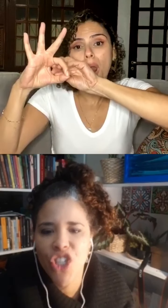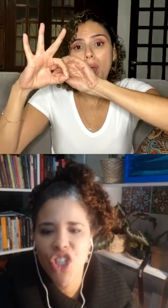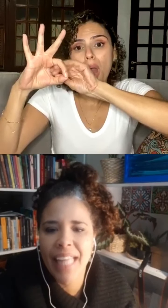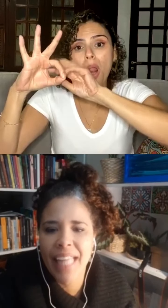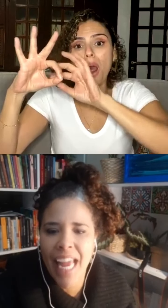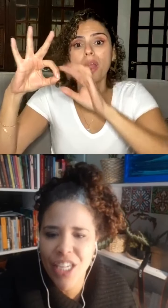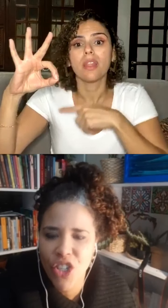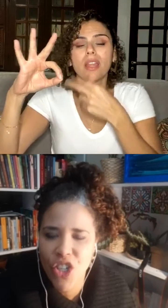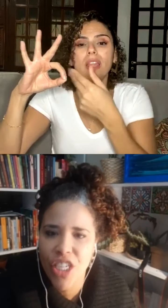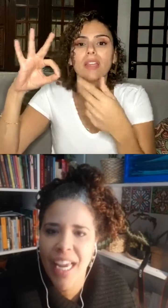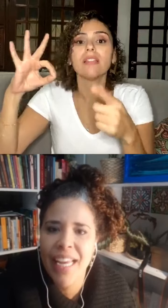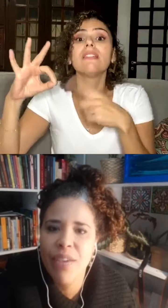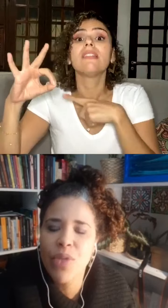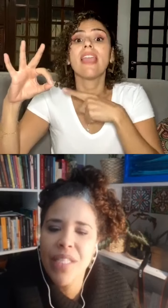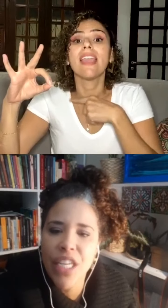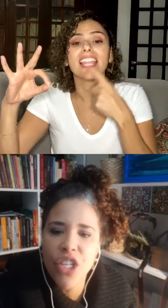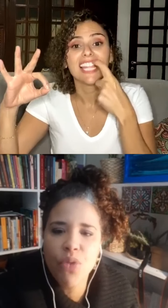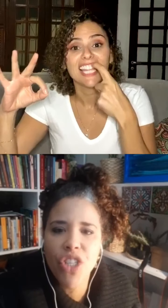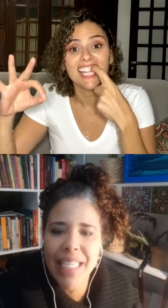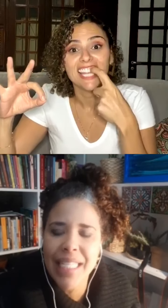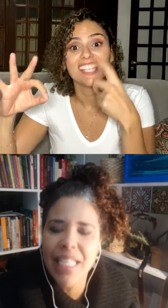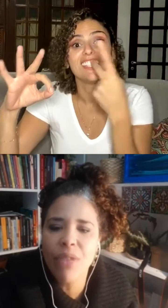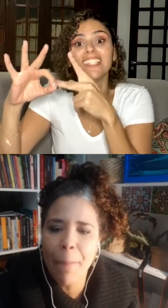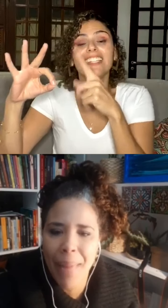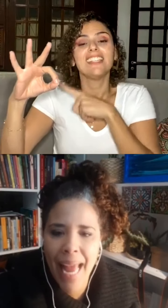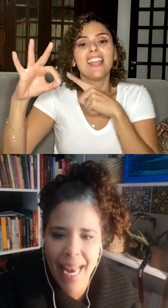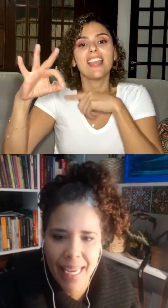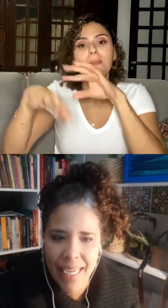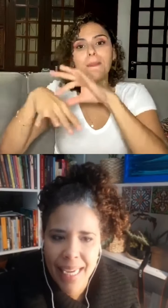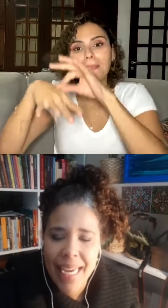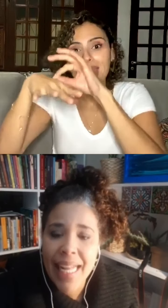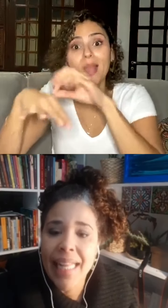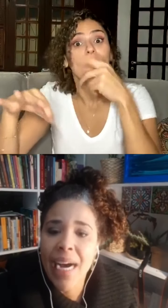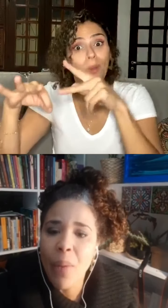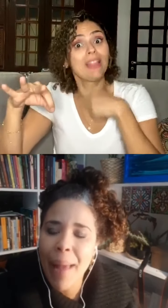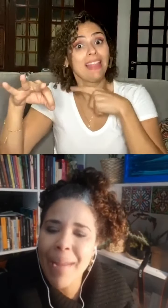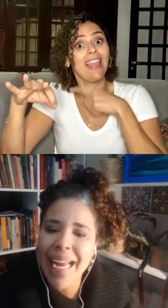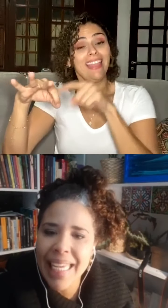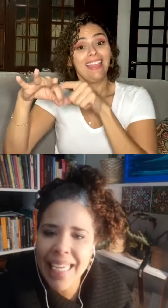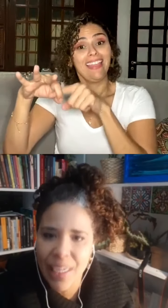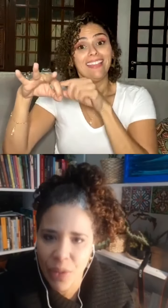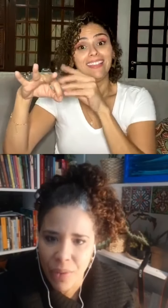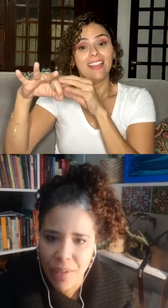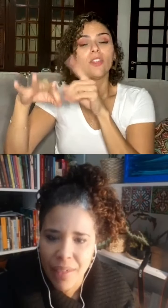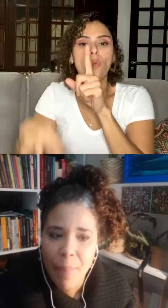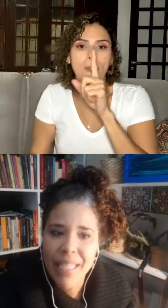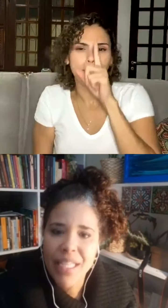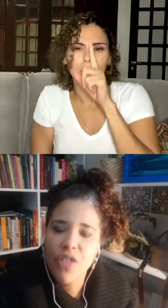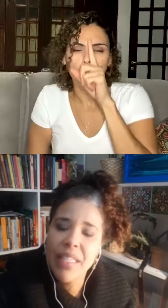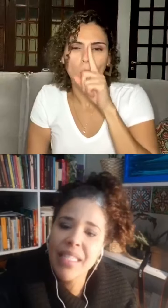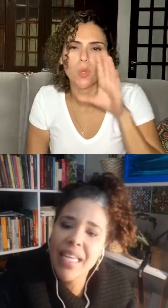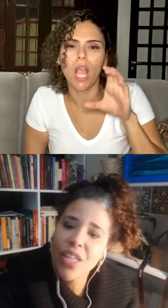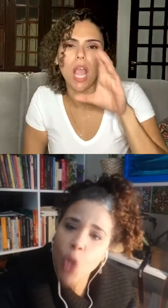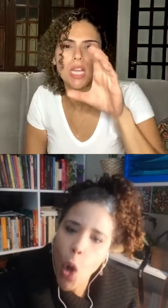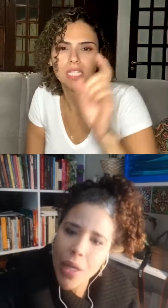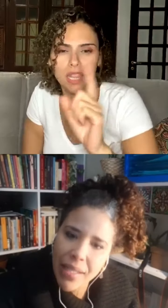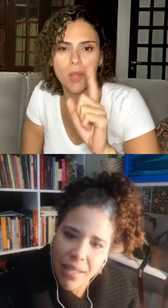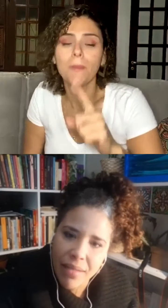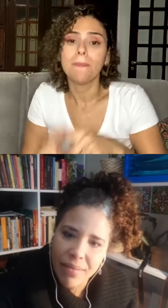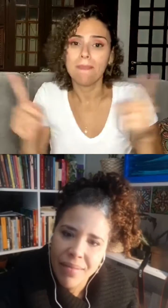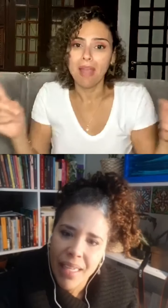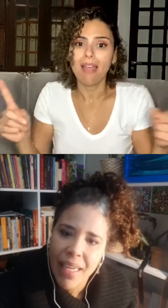de dente. Ele é um cisto de tecido de pele. Não é maligno, mas às vezes ele